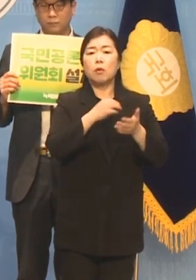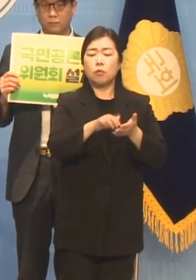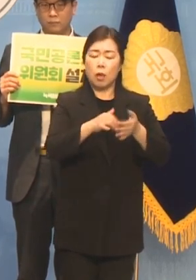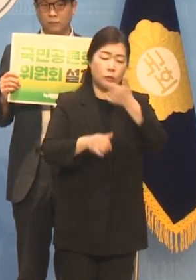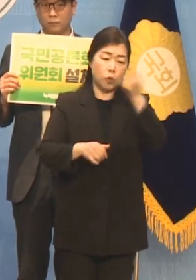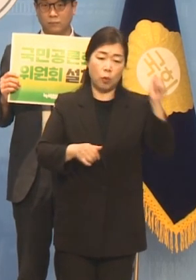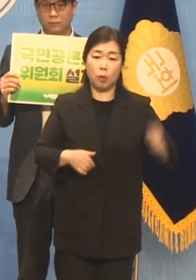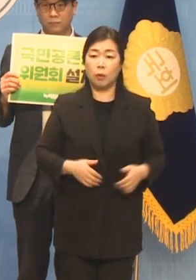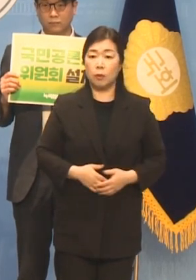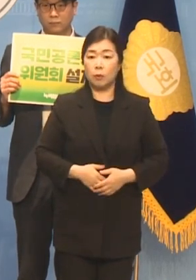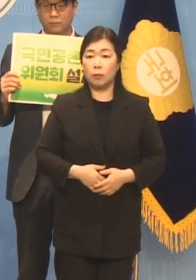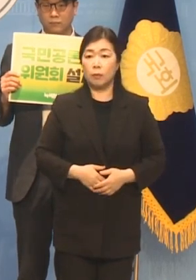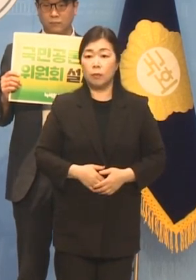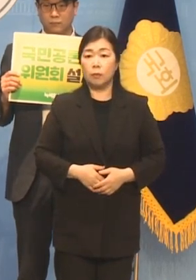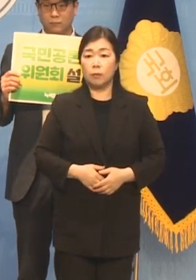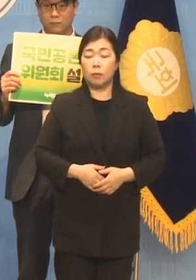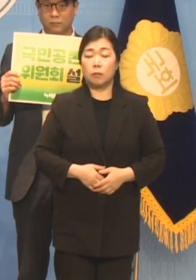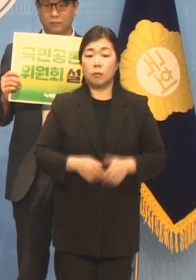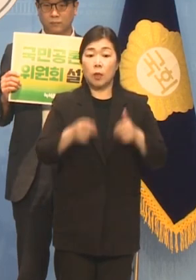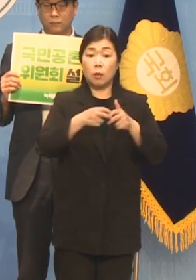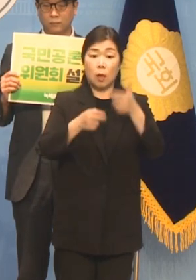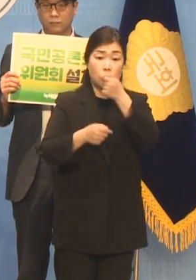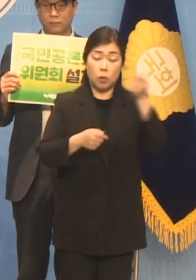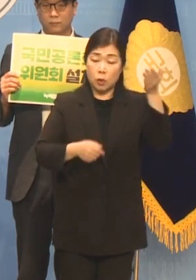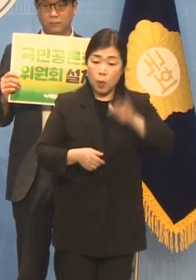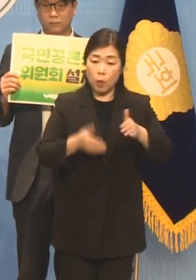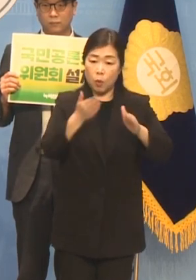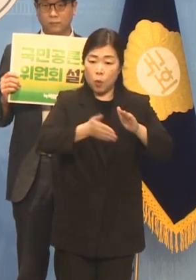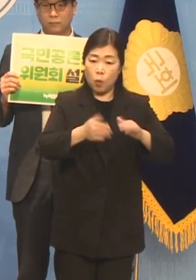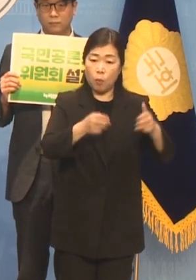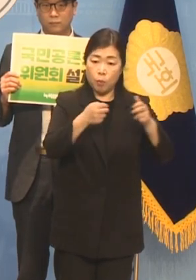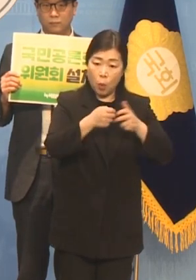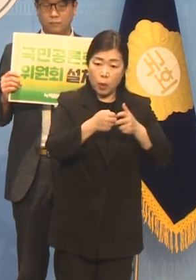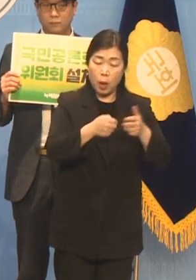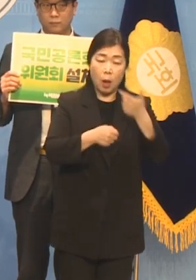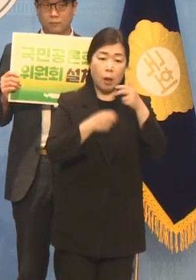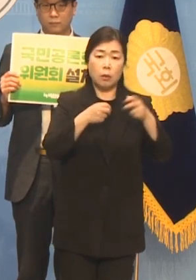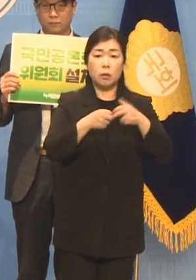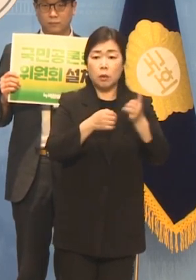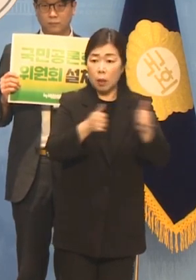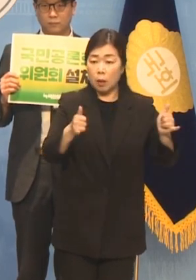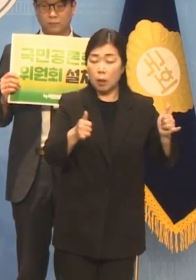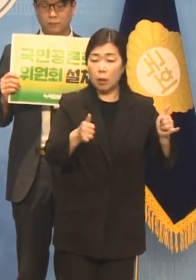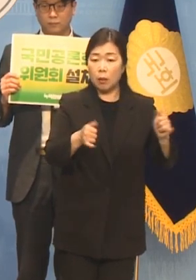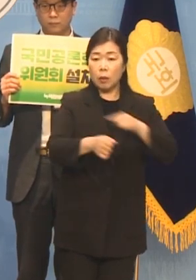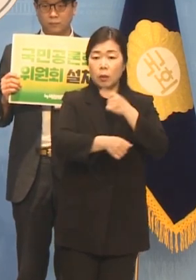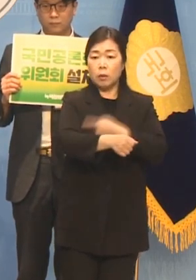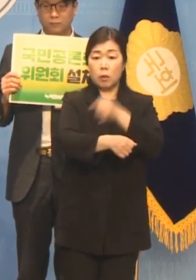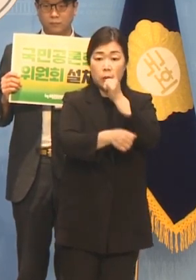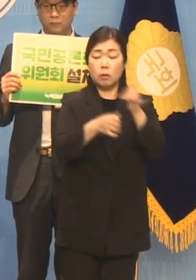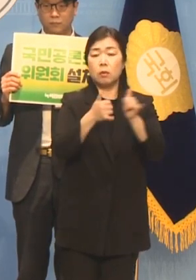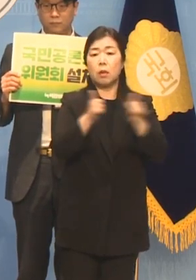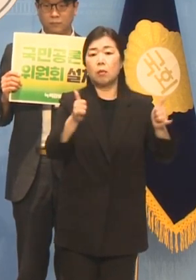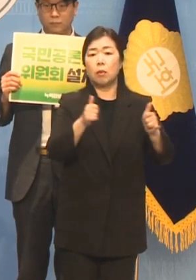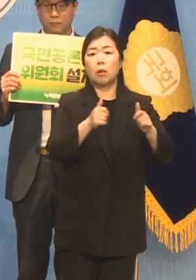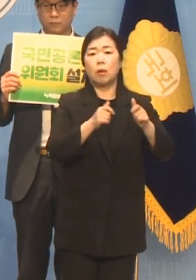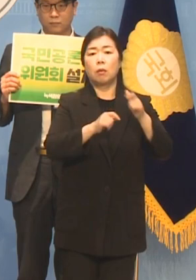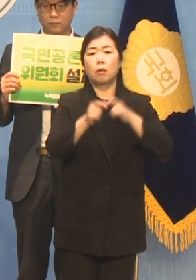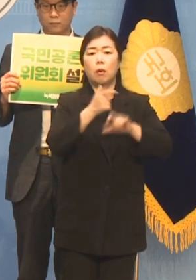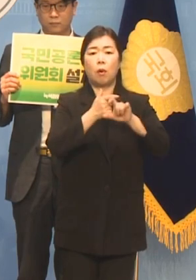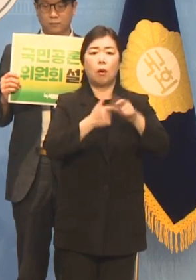부족합니다. 의사가 부족하지만 공공병원의 의사, 실력 있는 공공병원의 의사는 더더욱